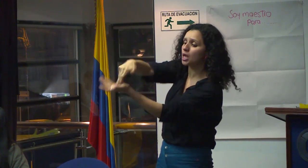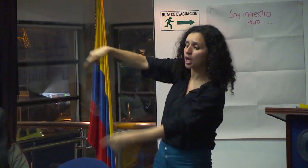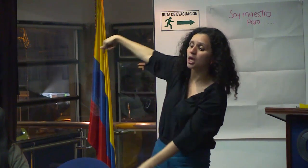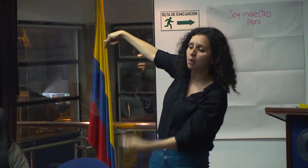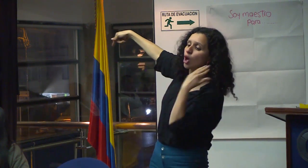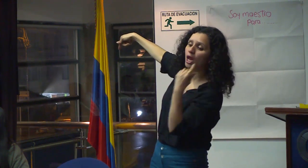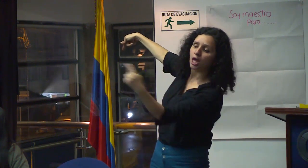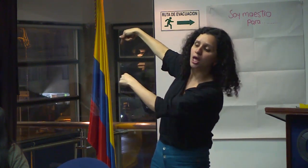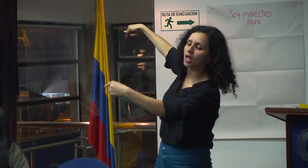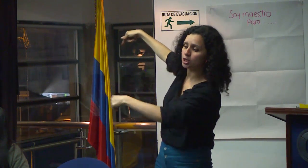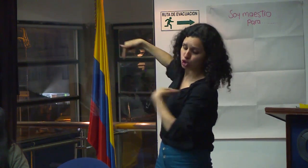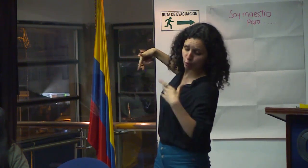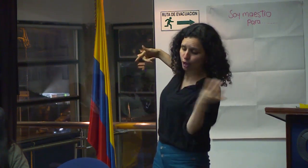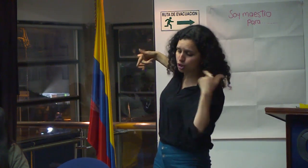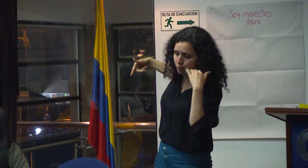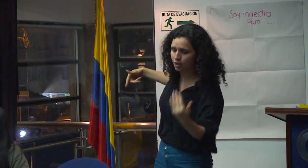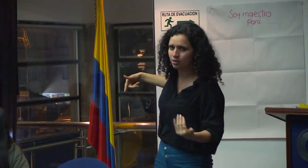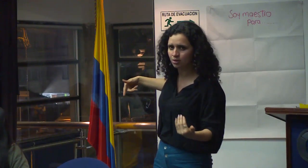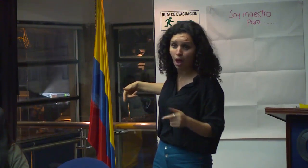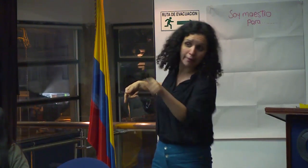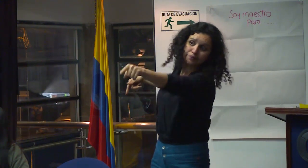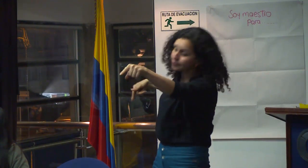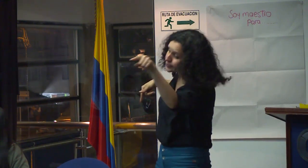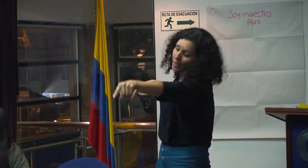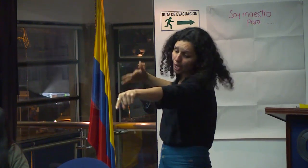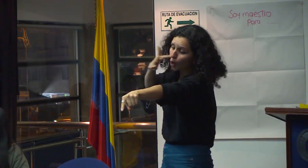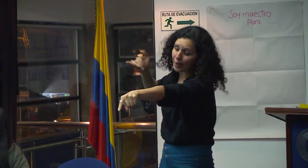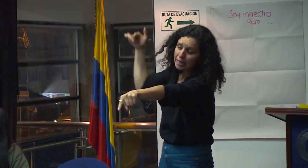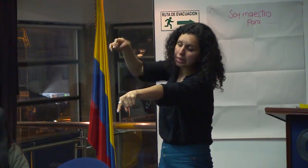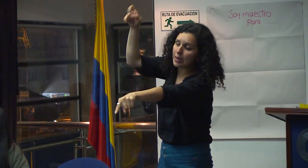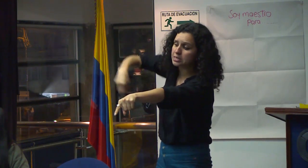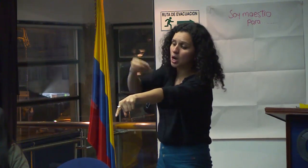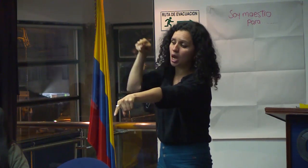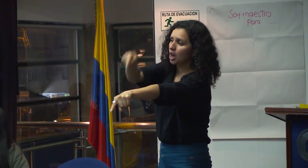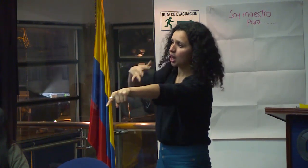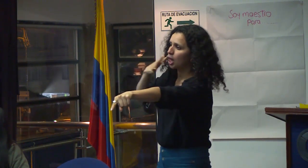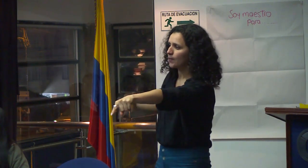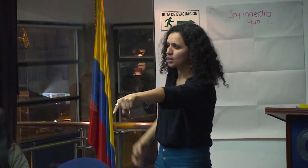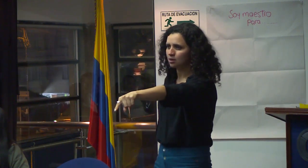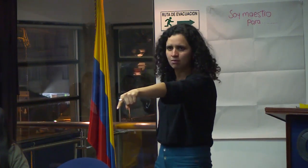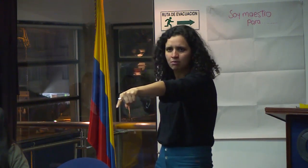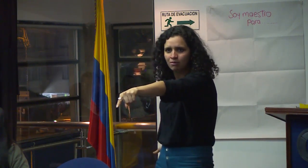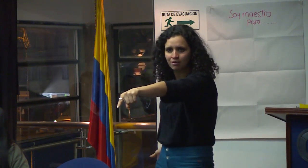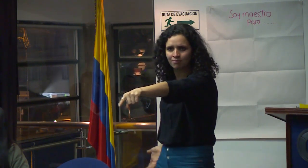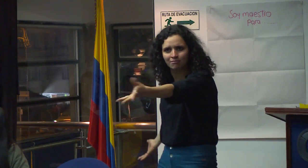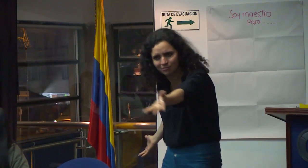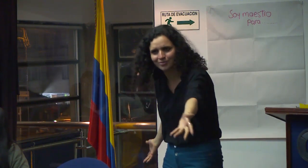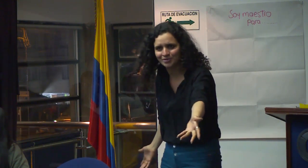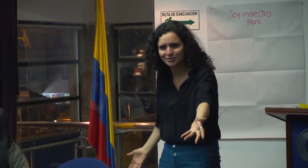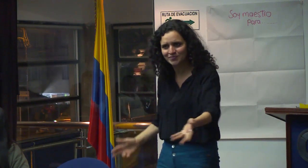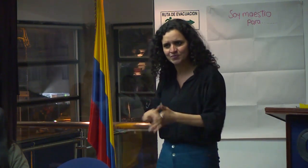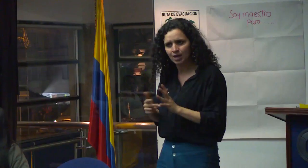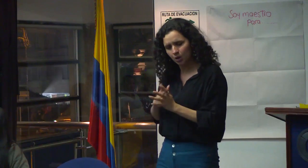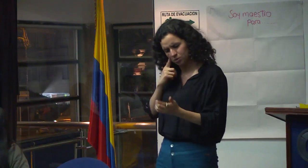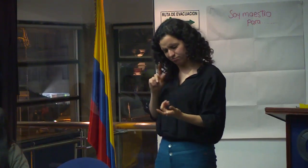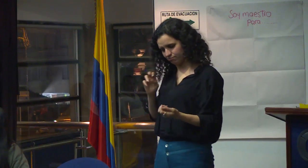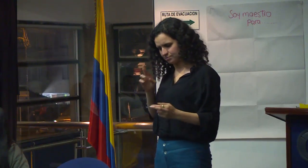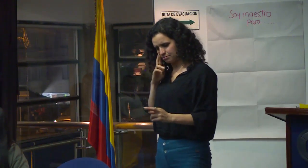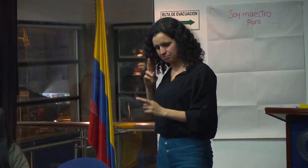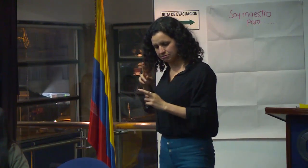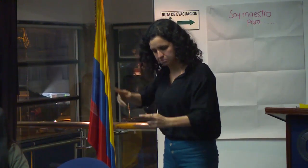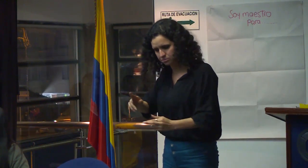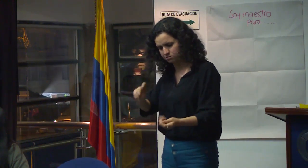silla, porque es el hombre el que tiene que hacerlo. Si estamos haciendo una reivindicación de